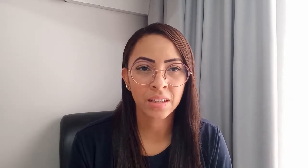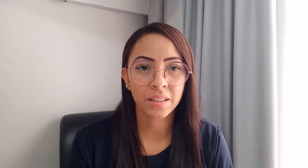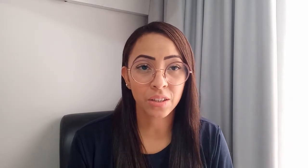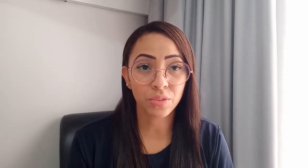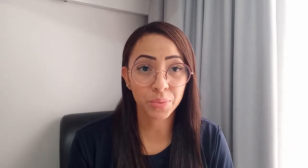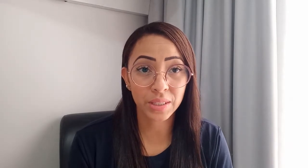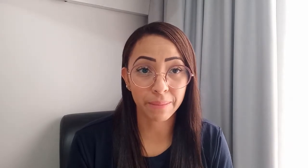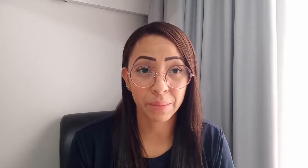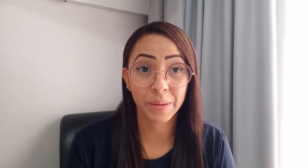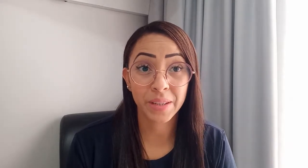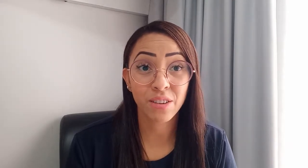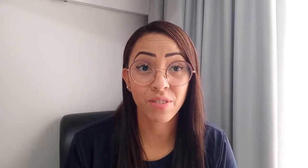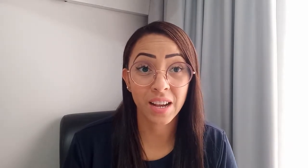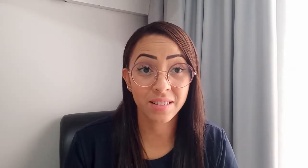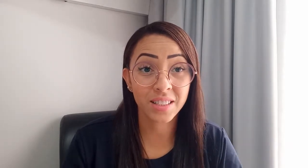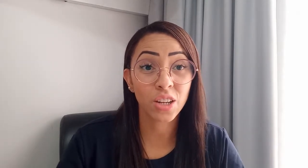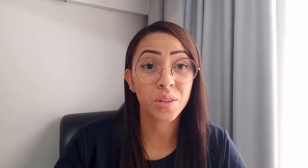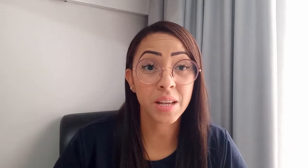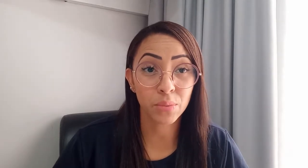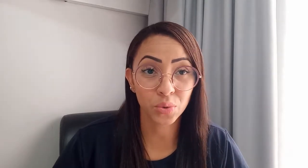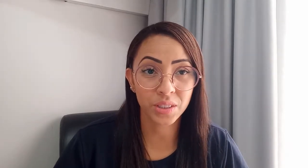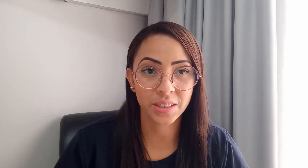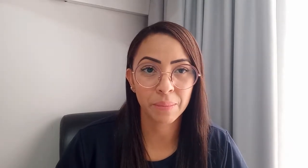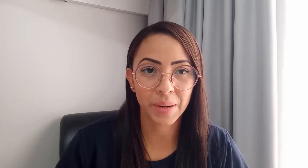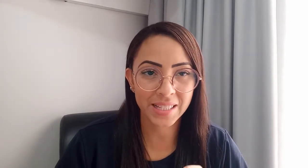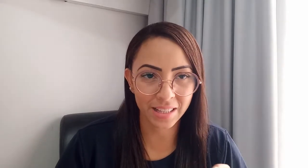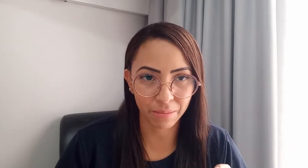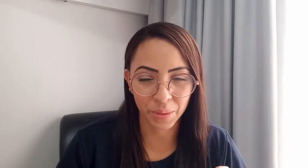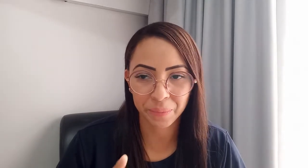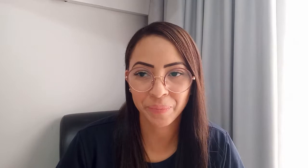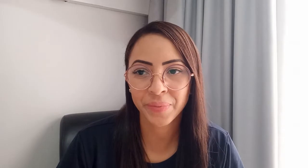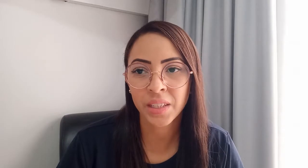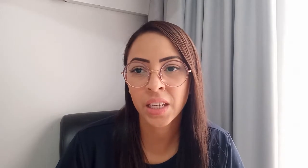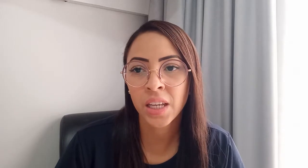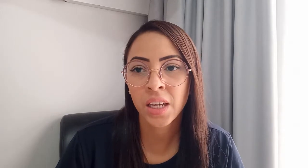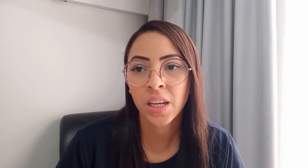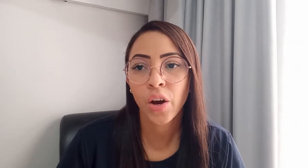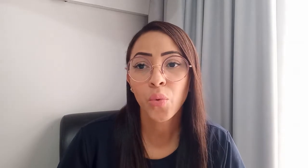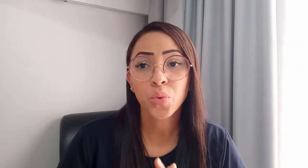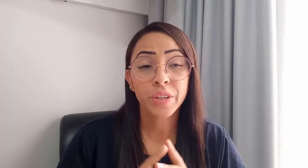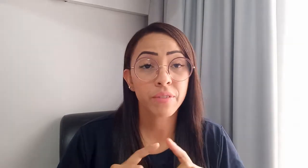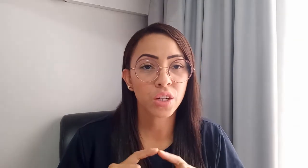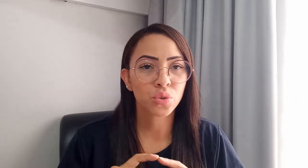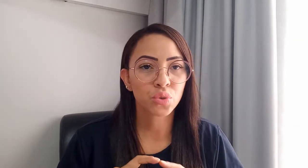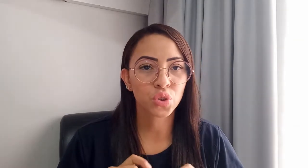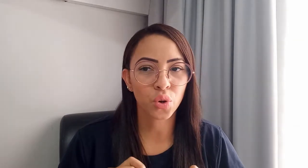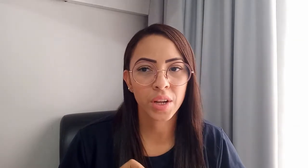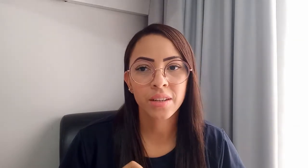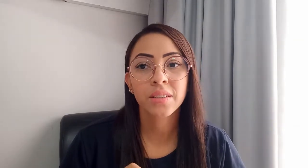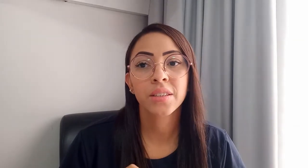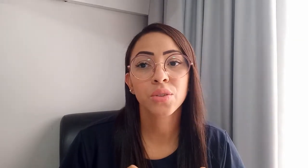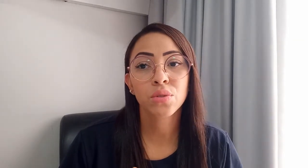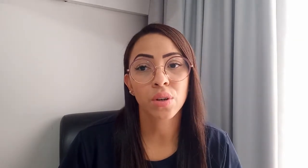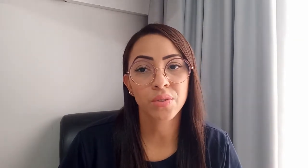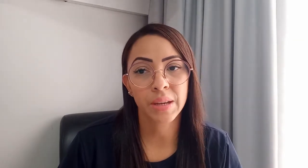Então vamos lá, a primeira frase da nossa música para sempre. O universo chora e o sol se